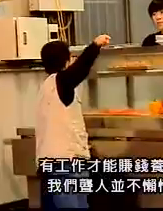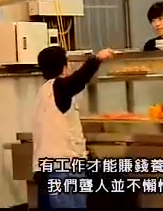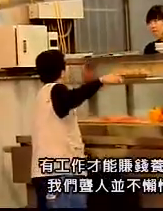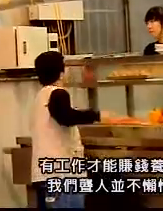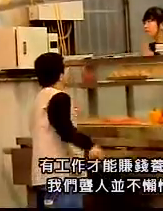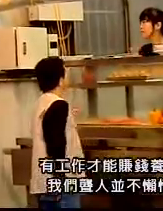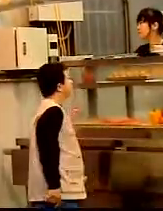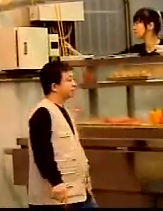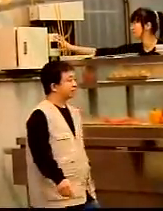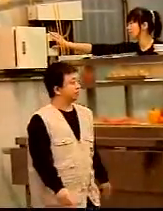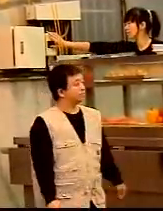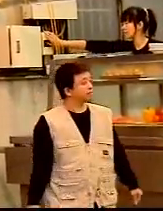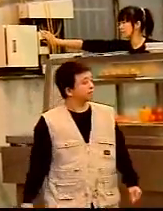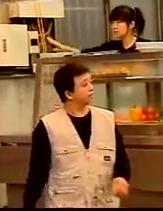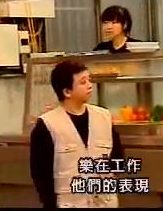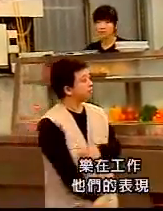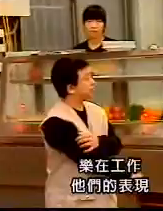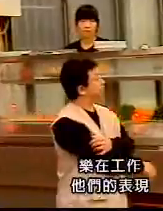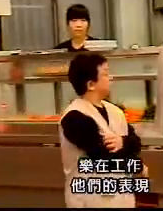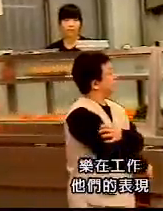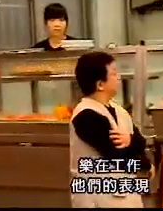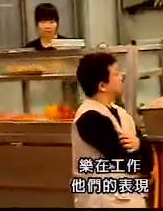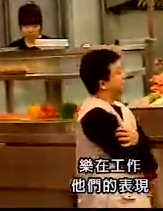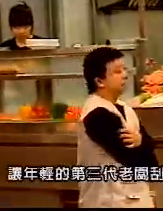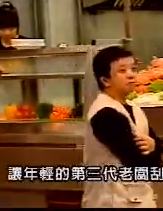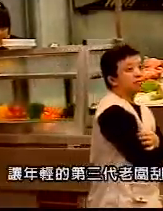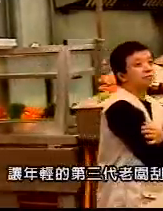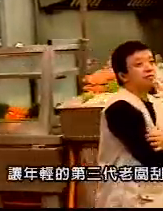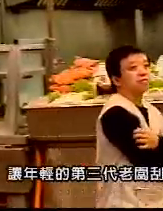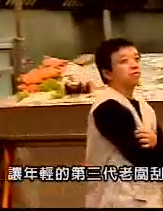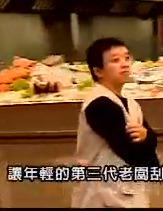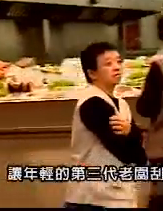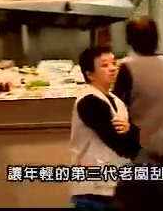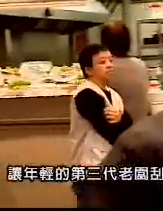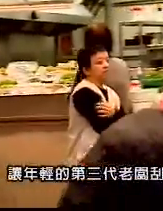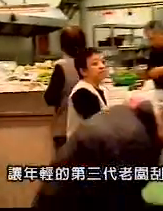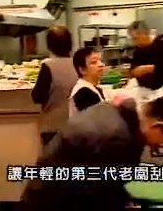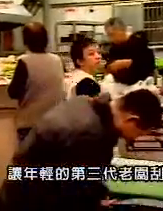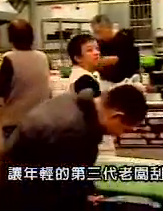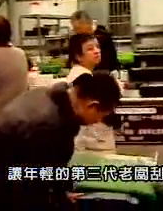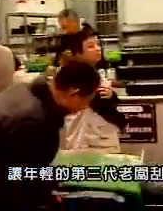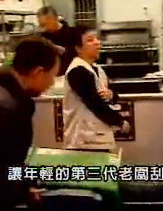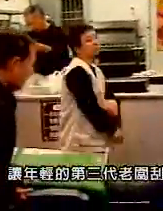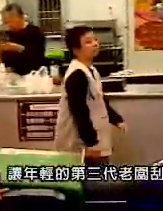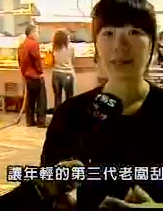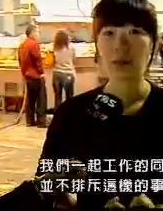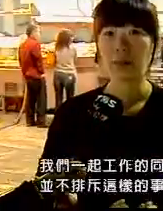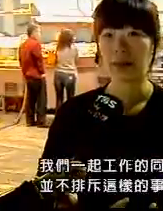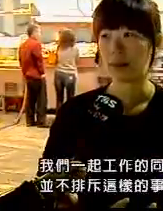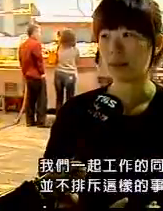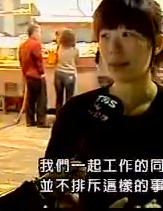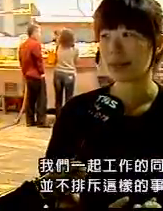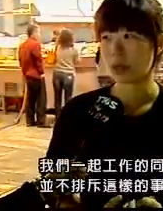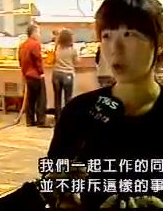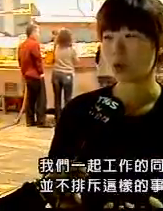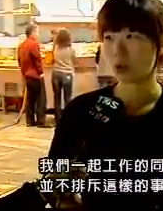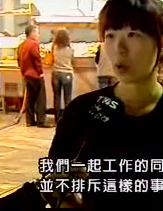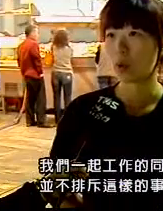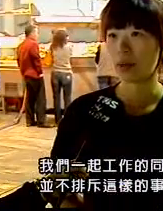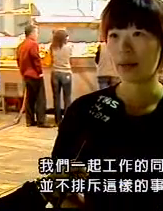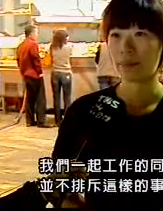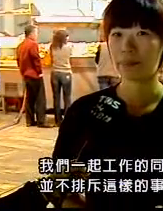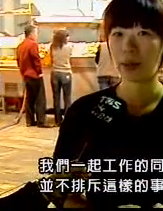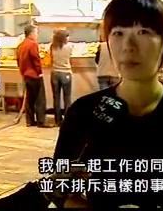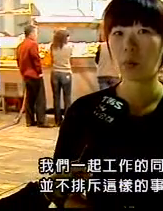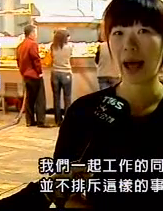并不懒惰， 乐在工作，他们的表现让年轻的第三代老板刮目相看。 我们一起工